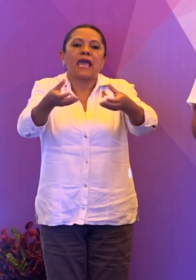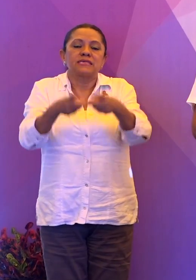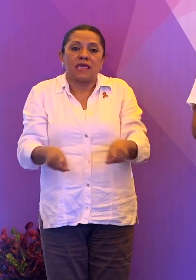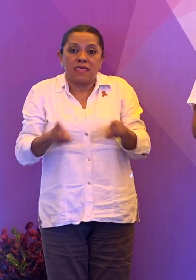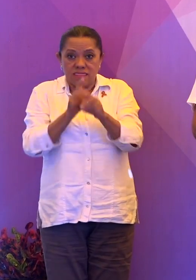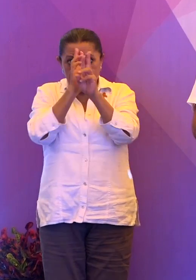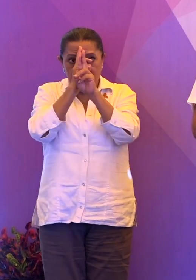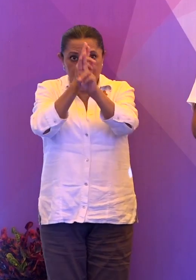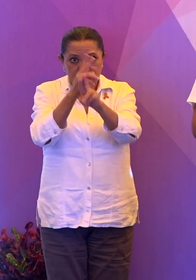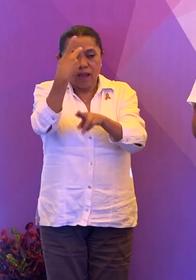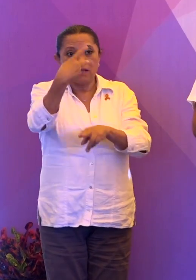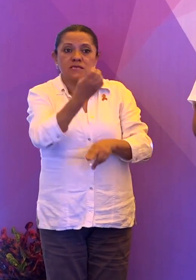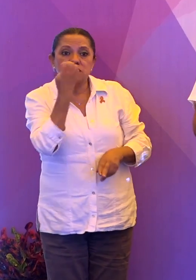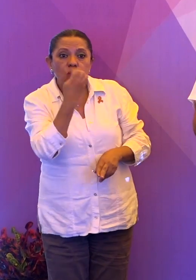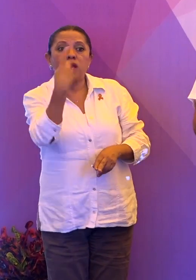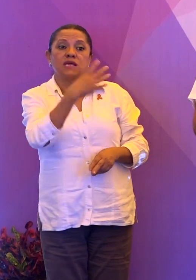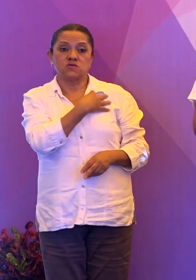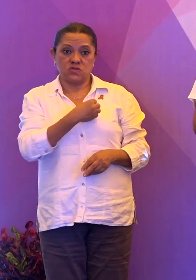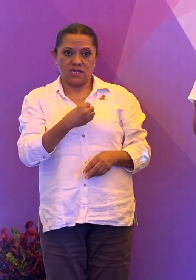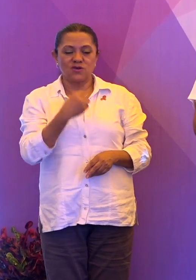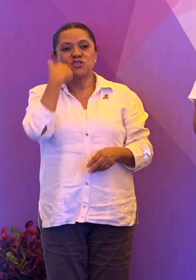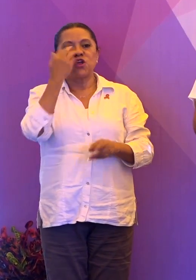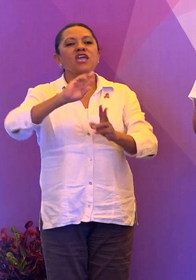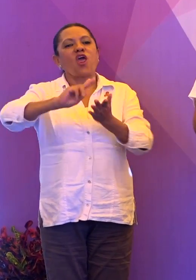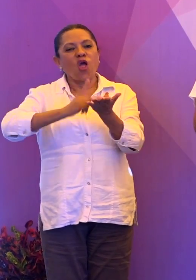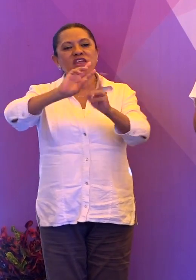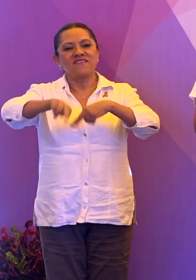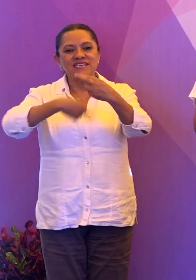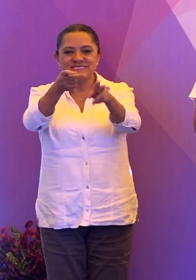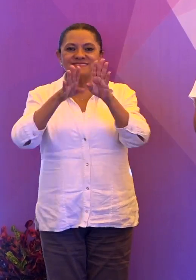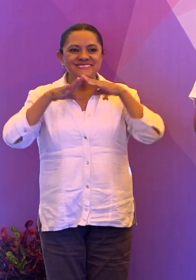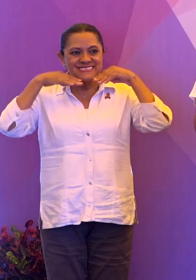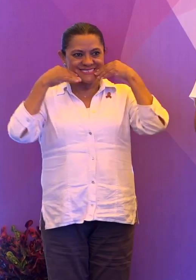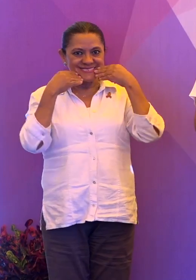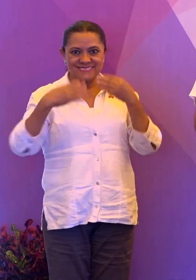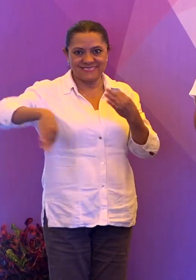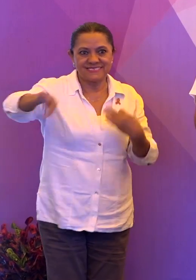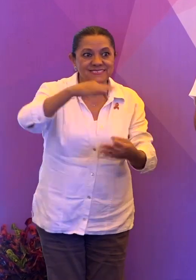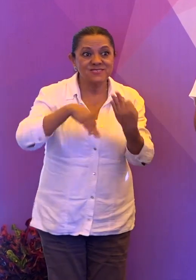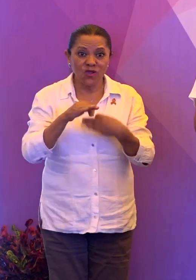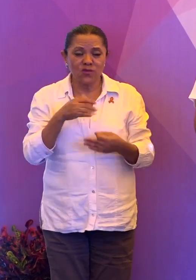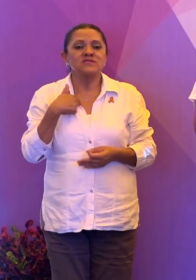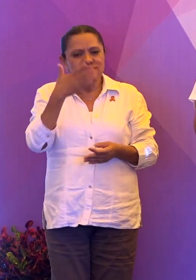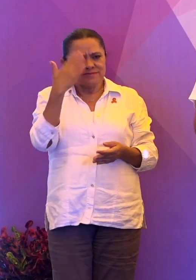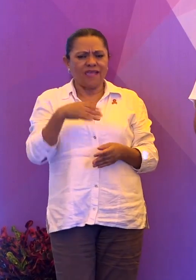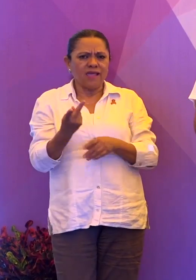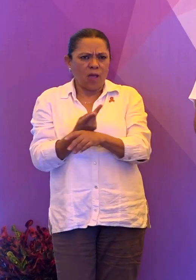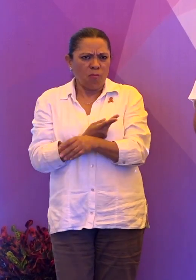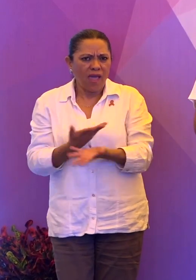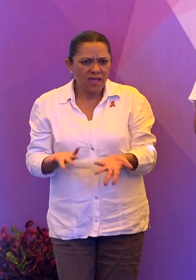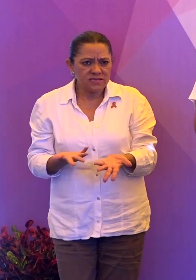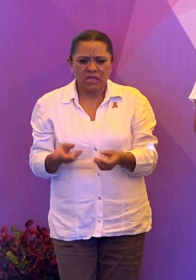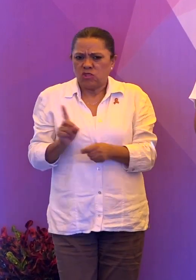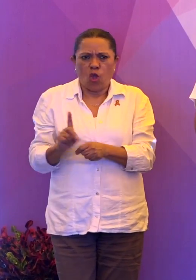para sus hijos. Les quiero regresar esa sonrisa a todos ustedes. Y sé lo que pasa el